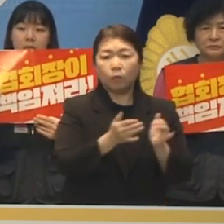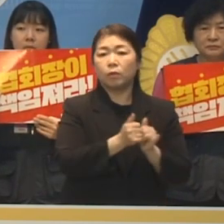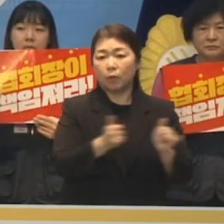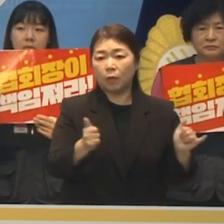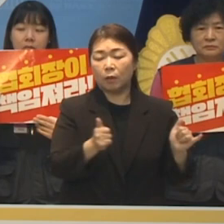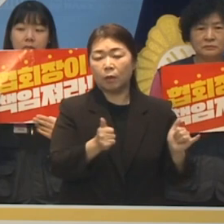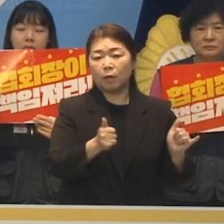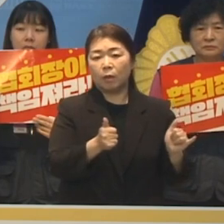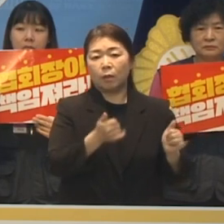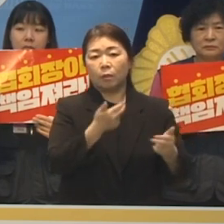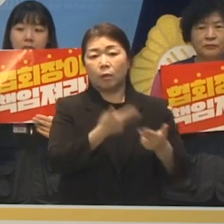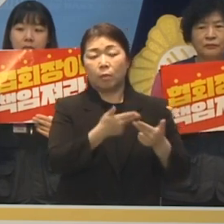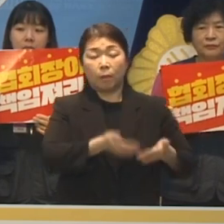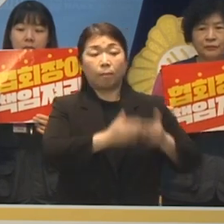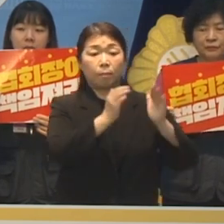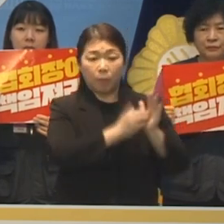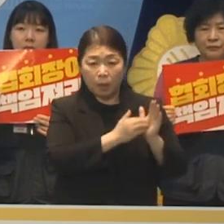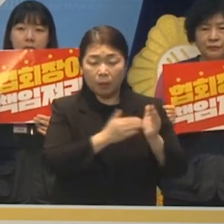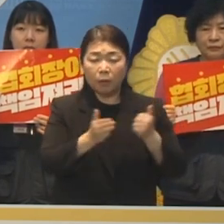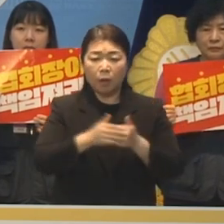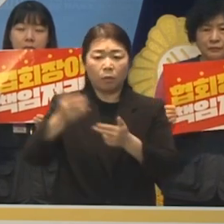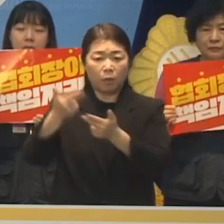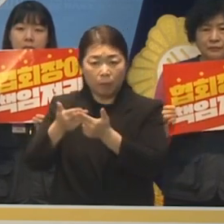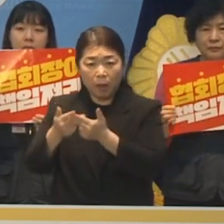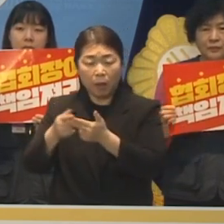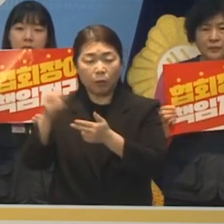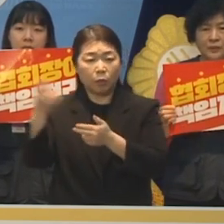노동조합을 결성하자 협회와 용역업체는